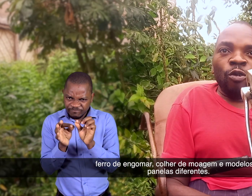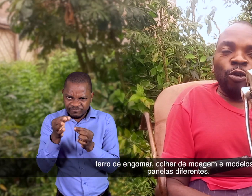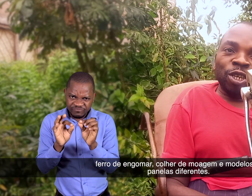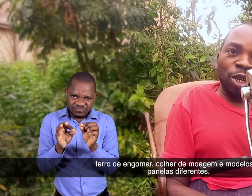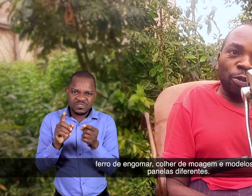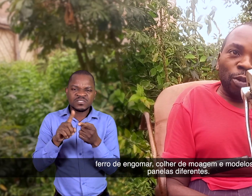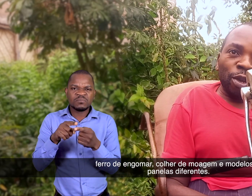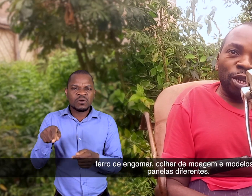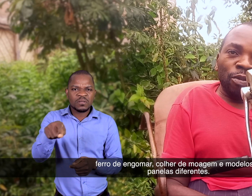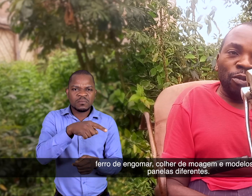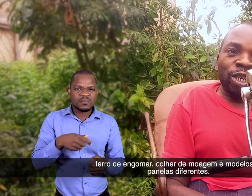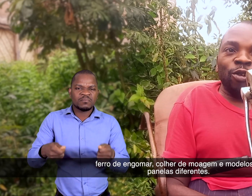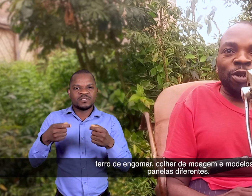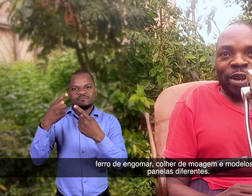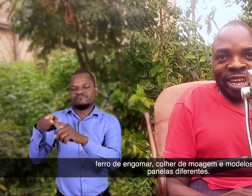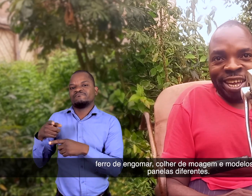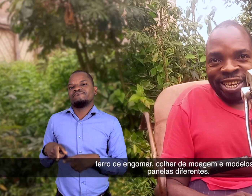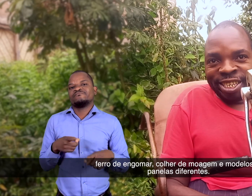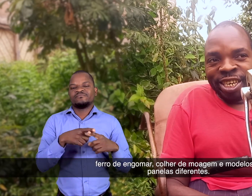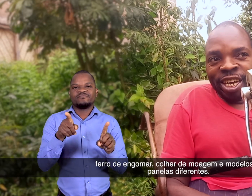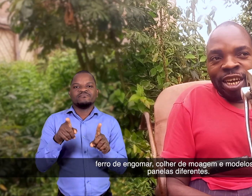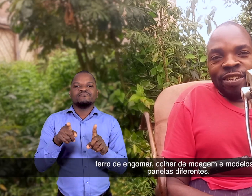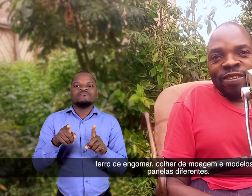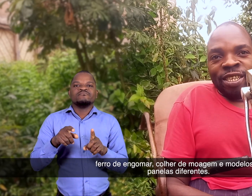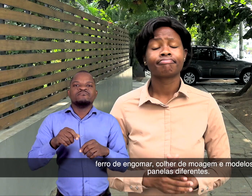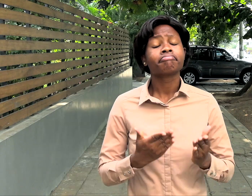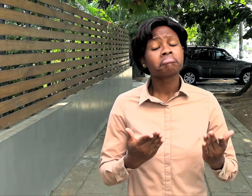outros tipos também de modelos de panelas.